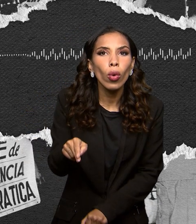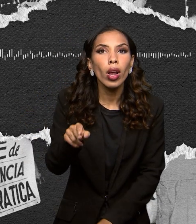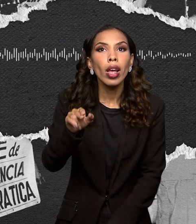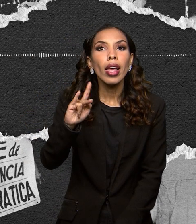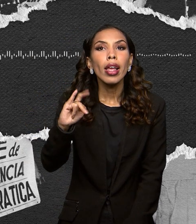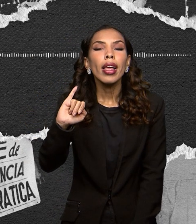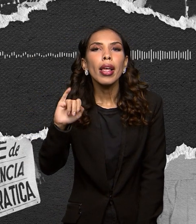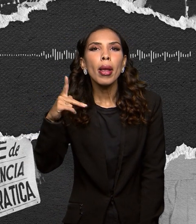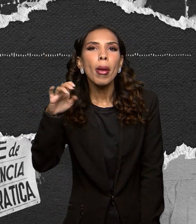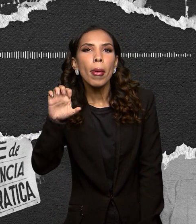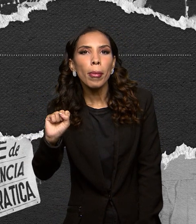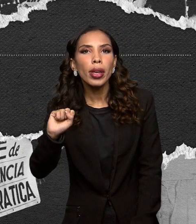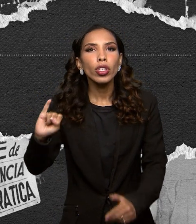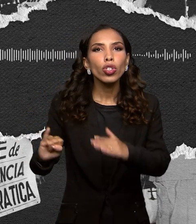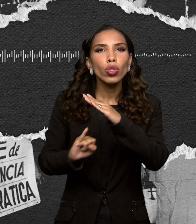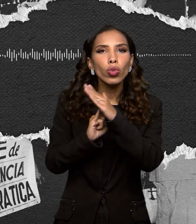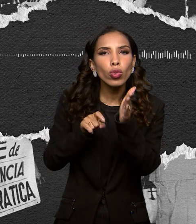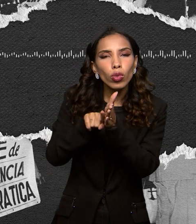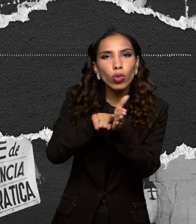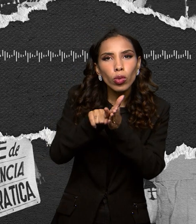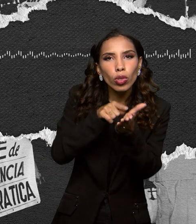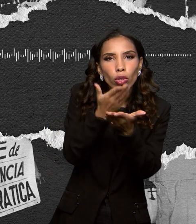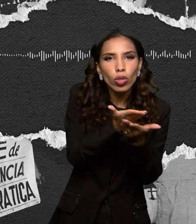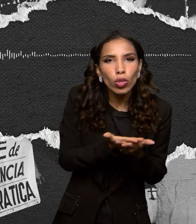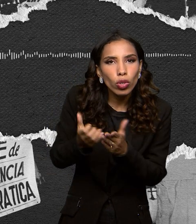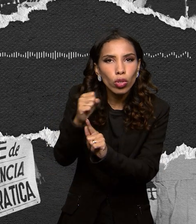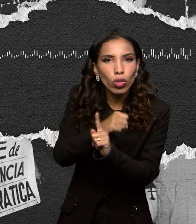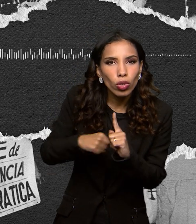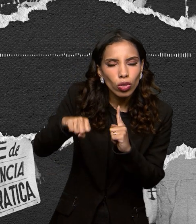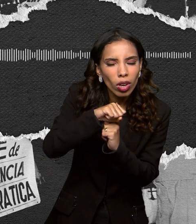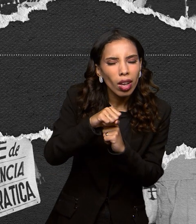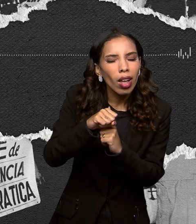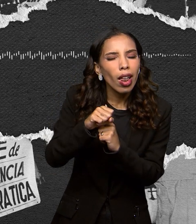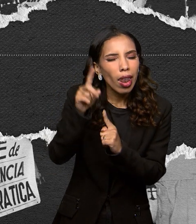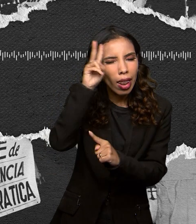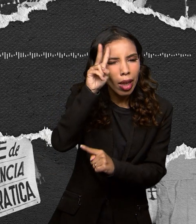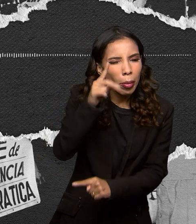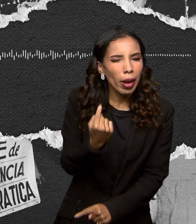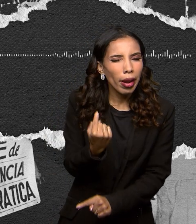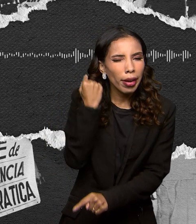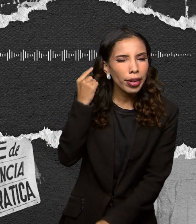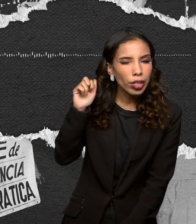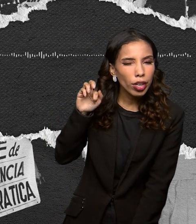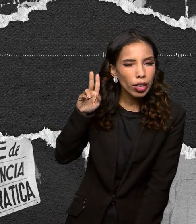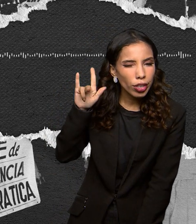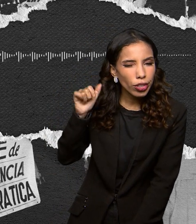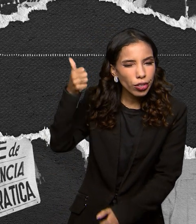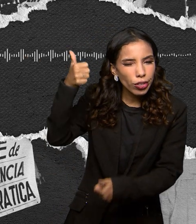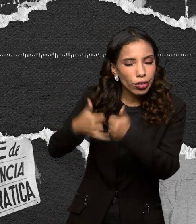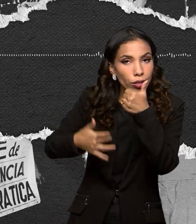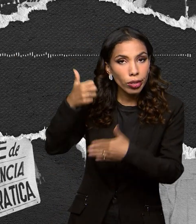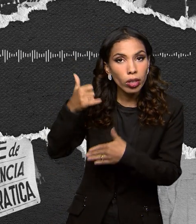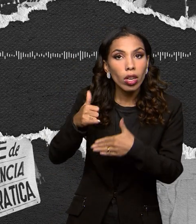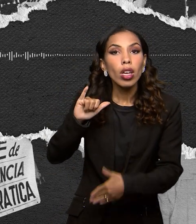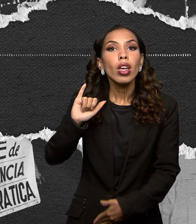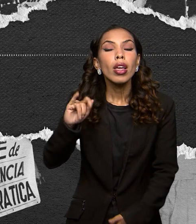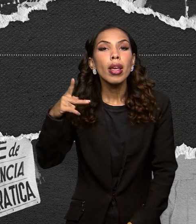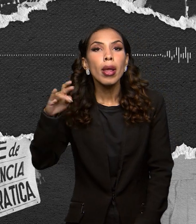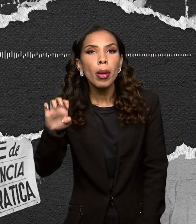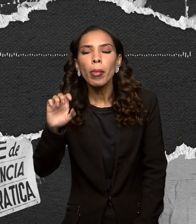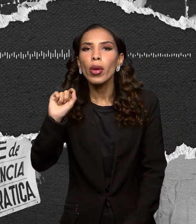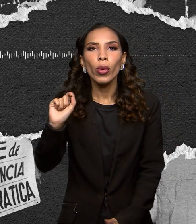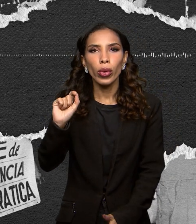de Pesquisa e Estudos Sociais. Sabe aquele que a Ângela falou faz uns minutos? O IPES foi fundado por empresários paulistas e